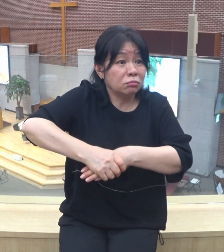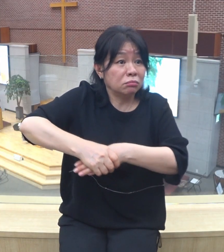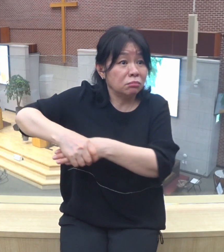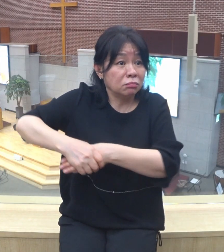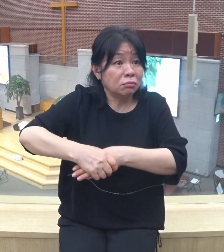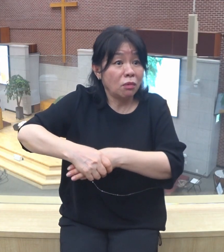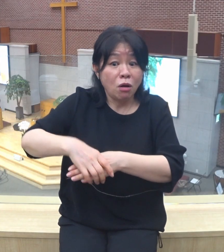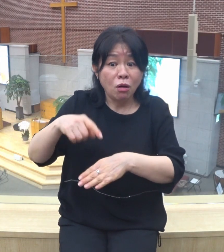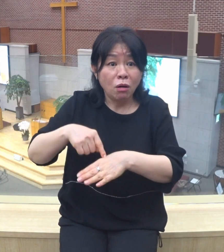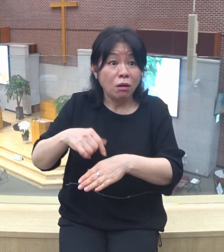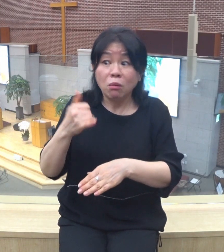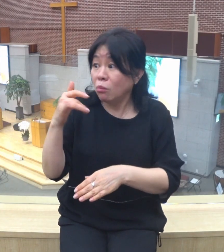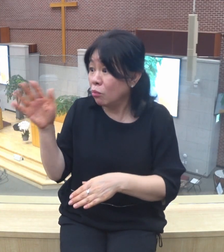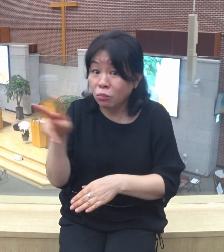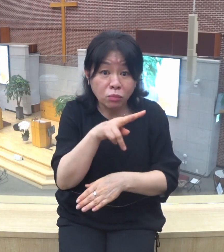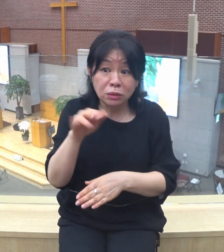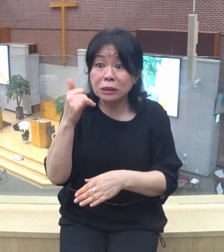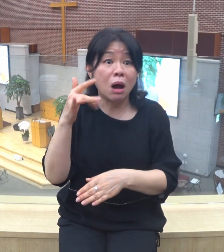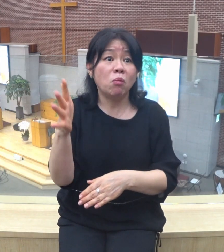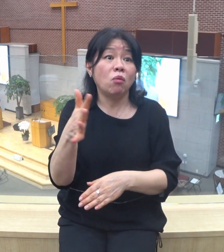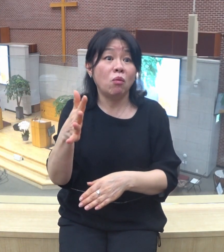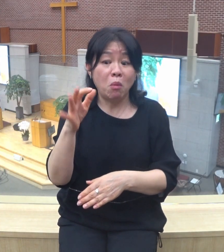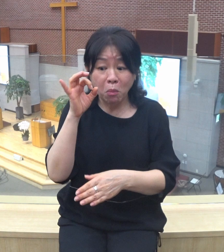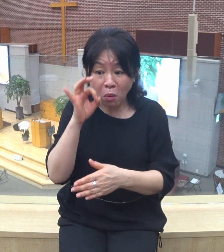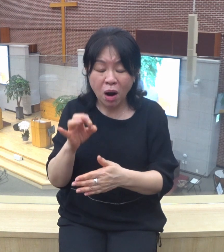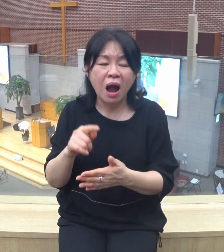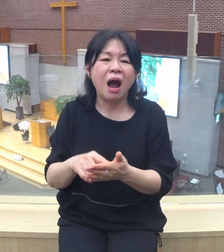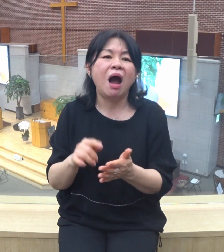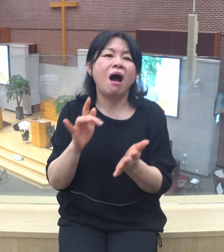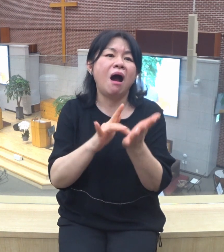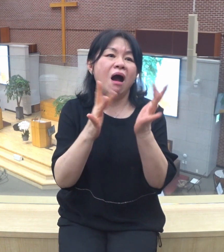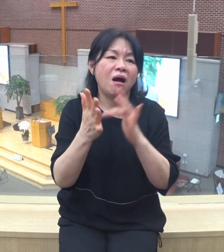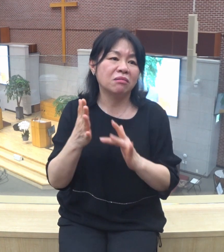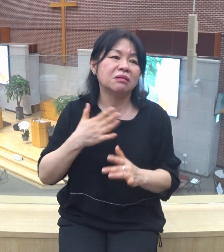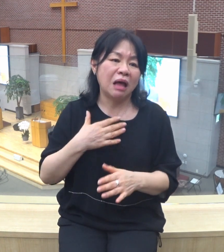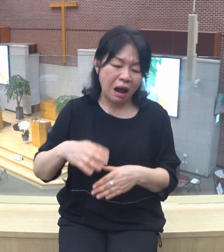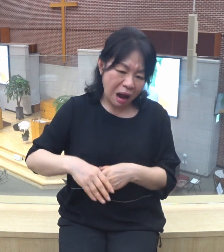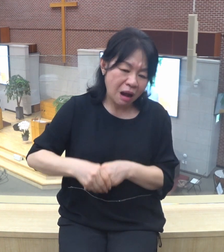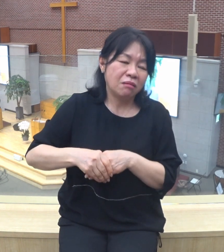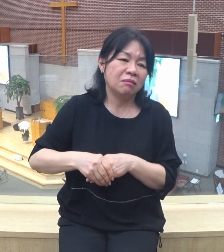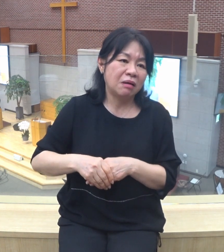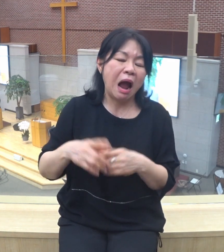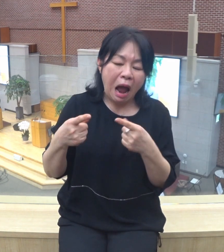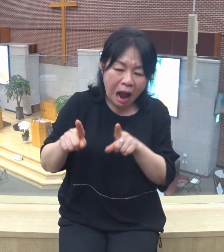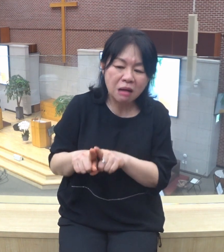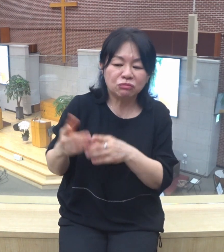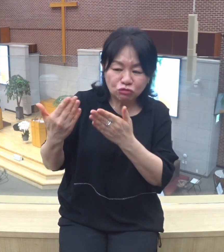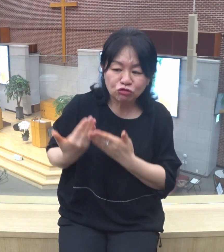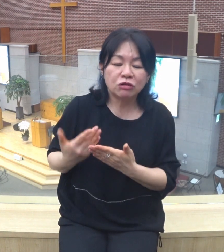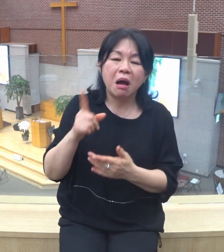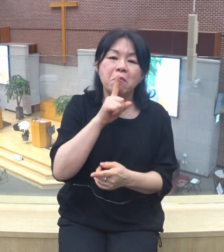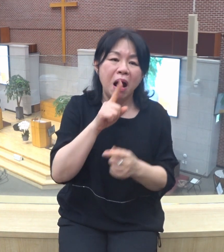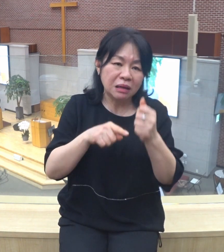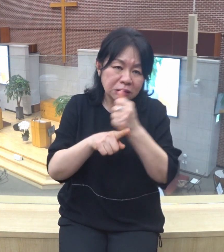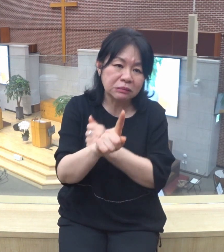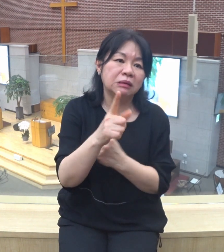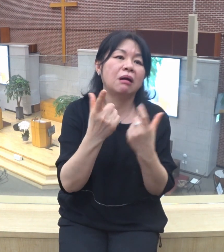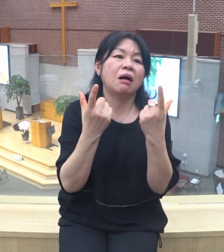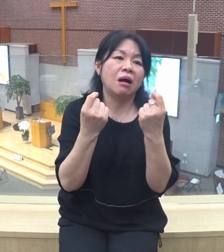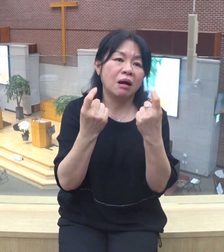않았습니다. 그냥 충만했습니다. 모든 충만이 무슨 말씀인지 이해가